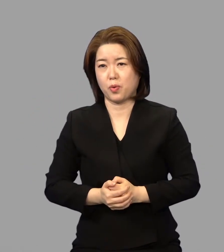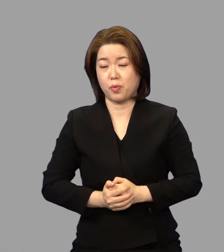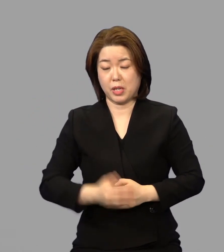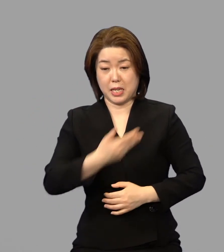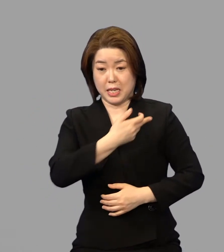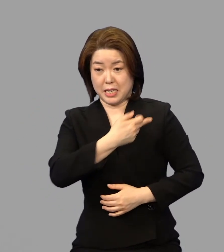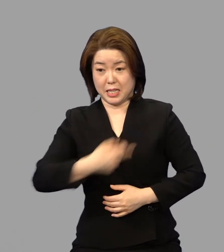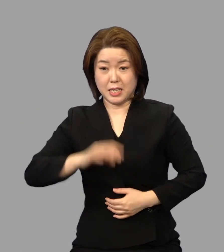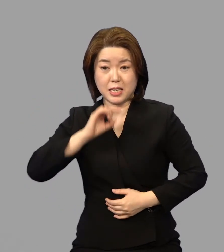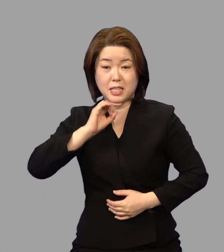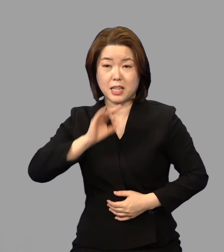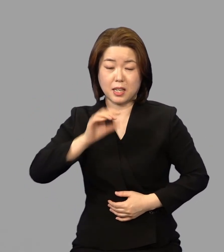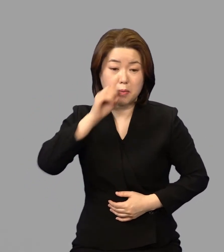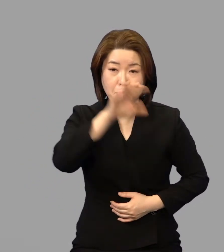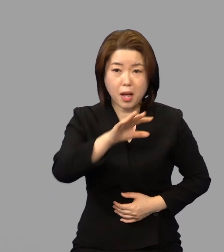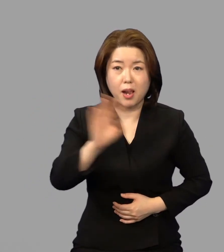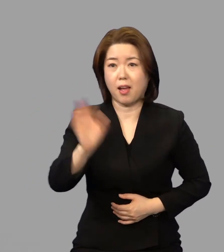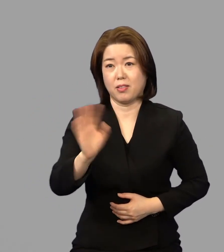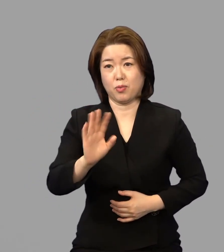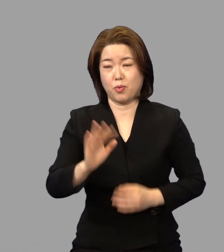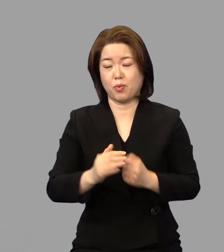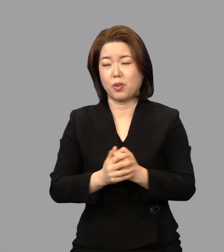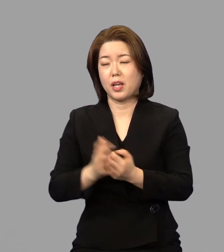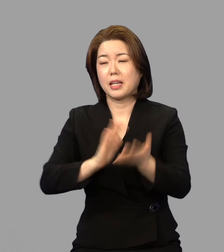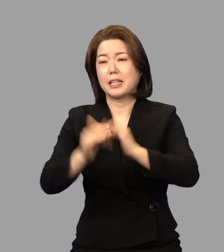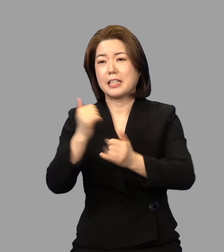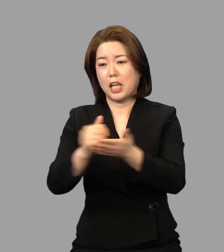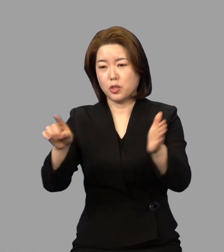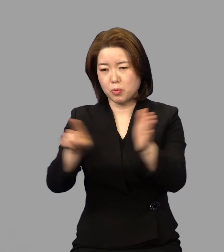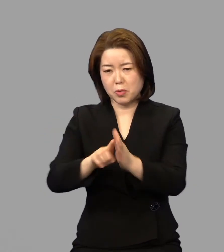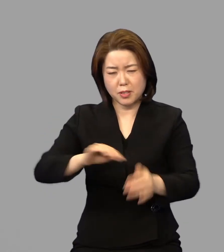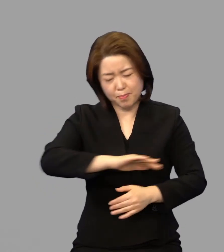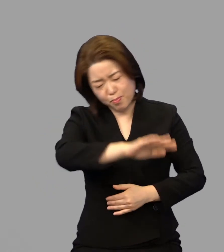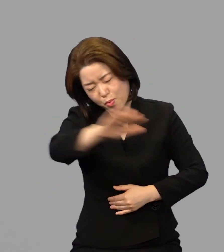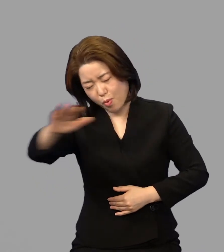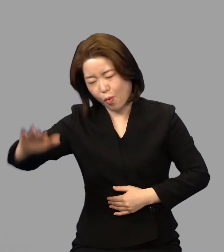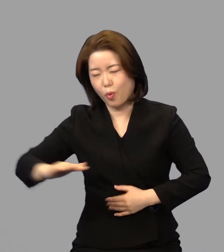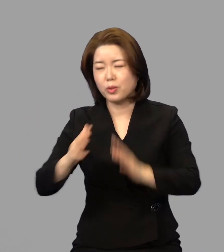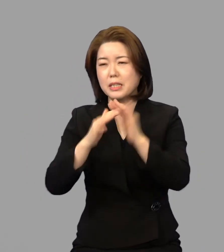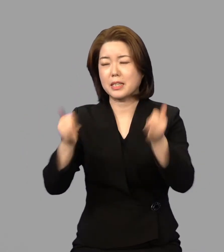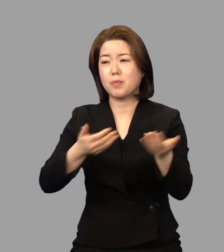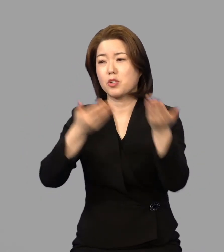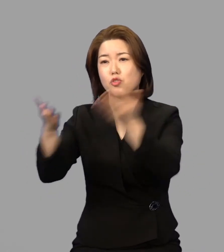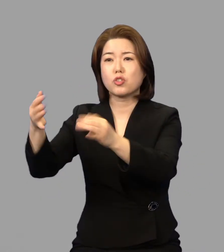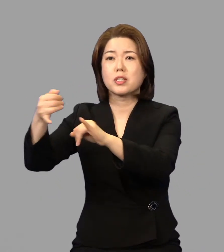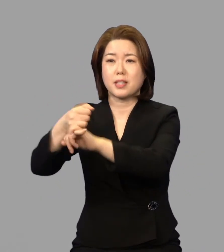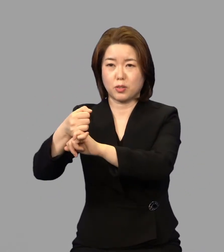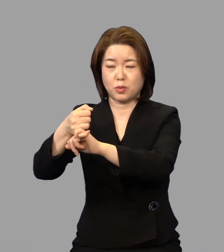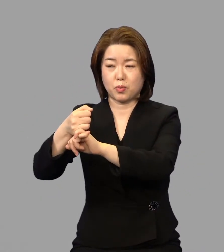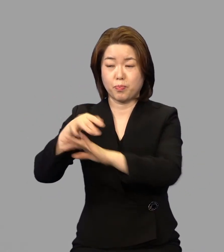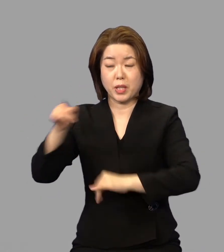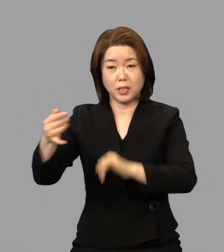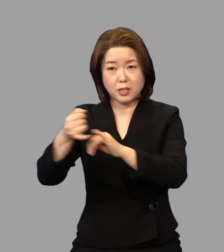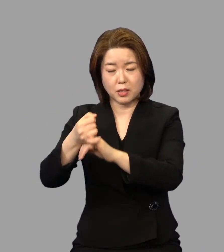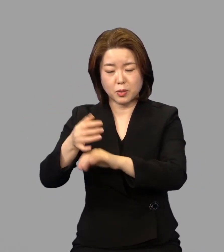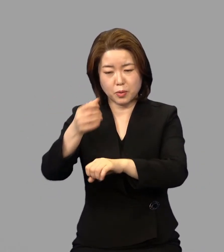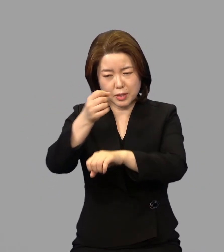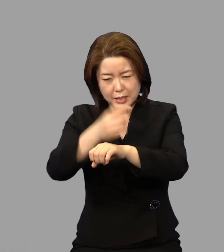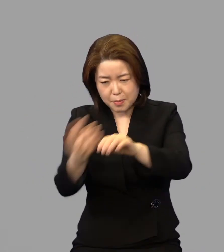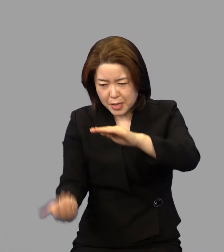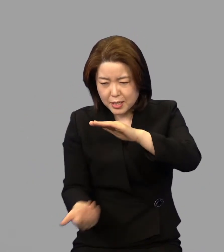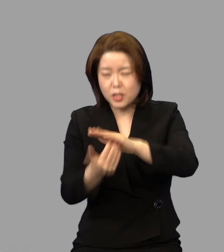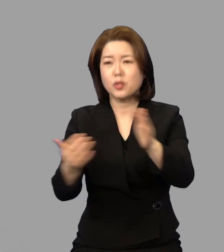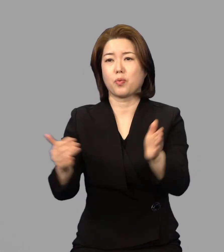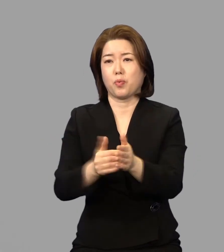제자들에게만 하신 말씀 아닙니다. 예수님을 믿는 모든 성도에게 주신 약속이고 그 약속은 이미 이루어졌어요.